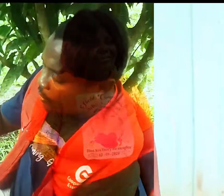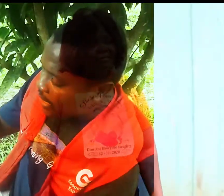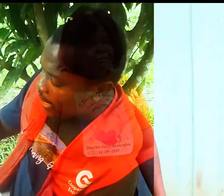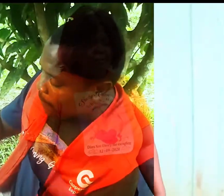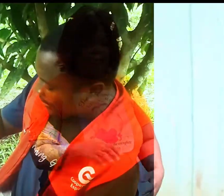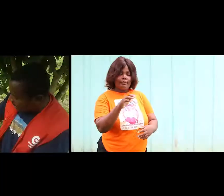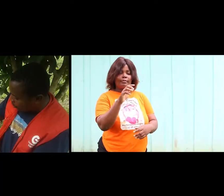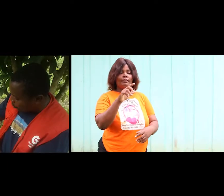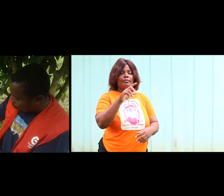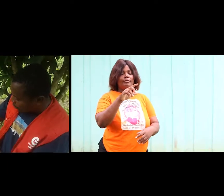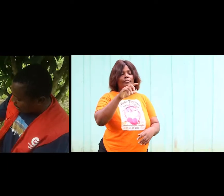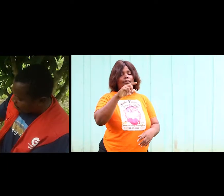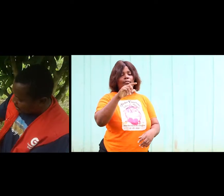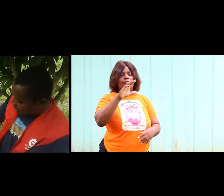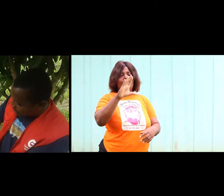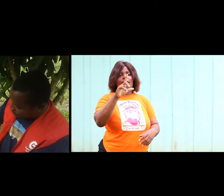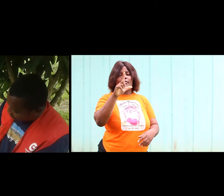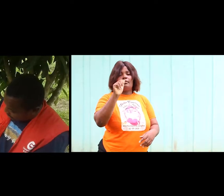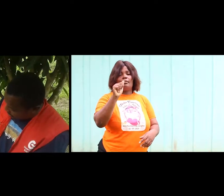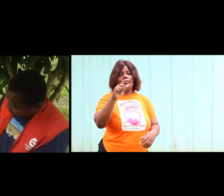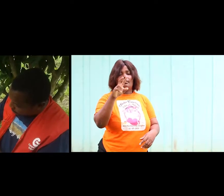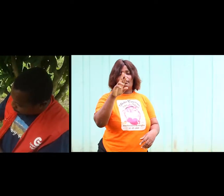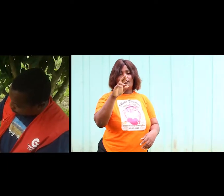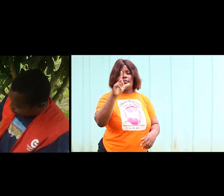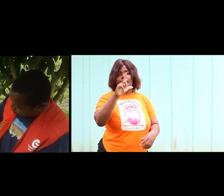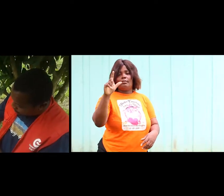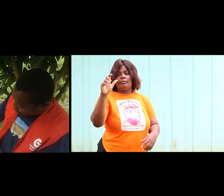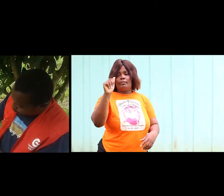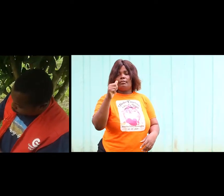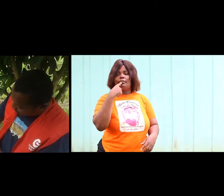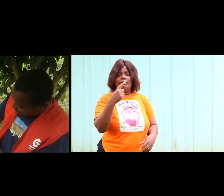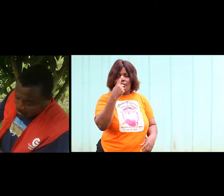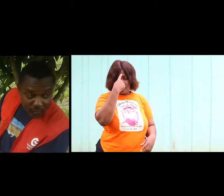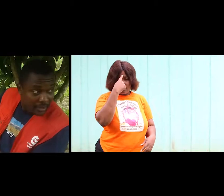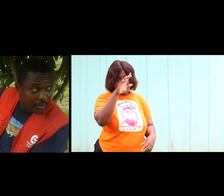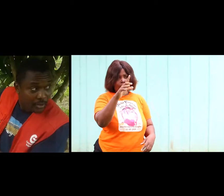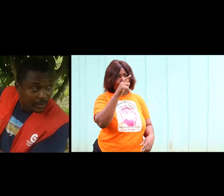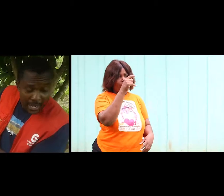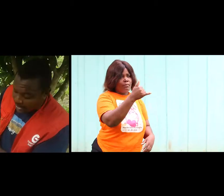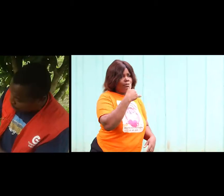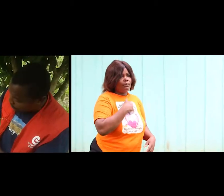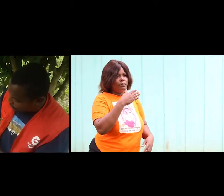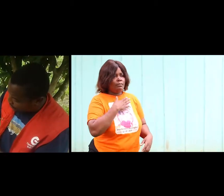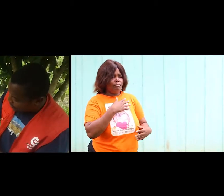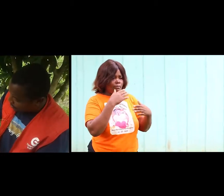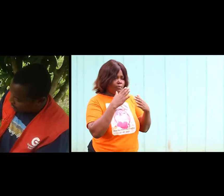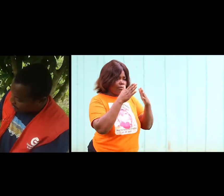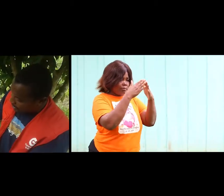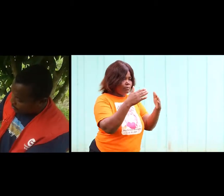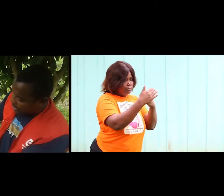claudia piense en todos en mí en ti en todos sus padres sus vecinos el pajarrito